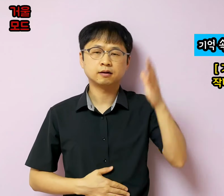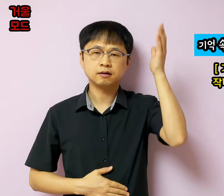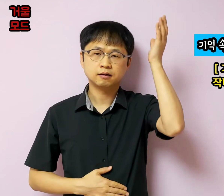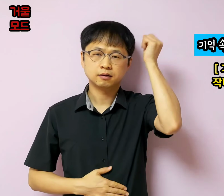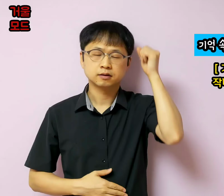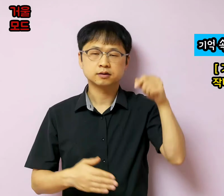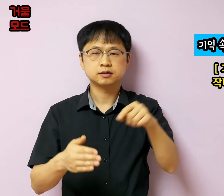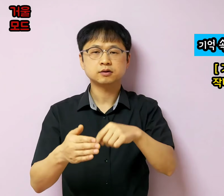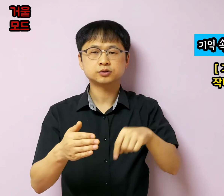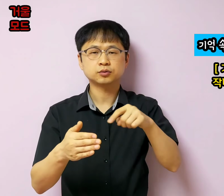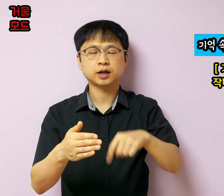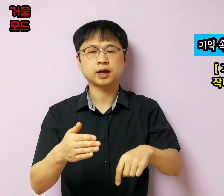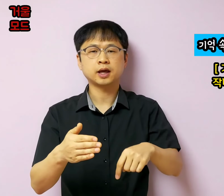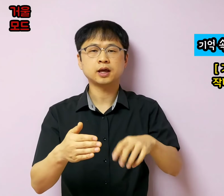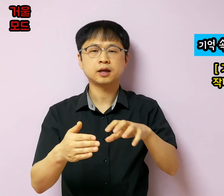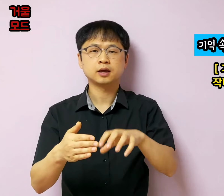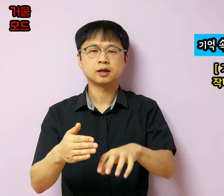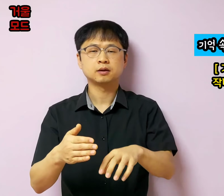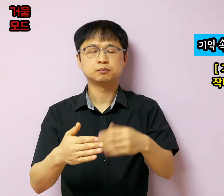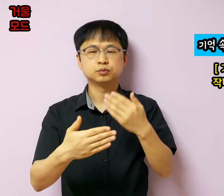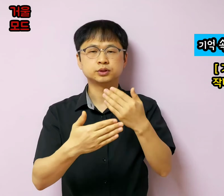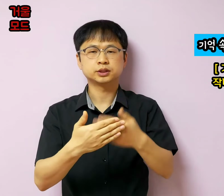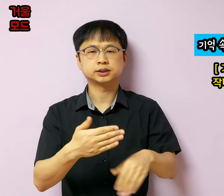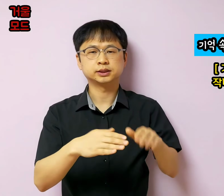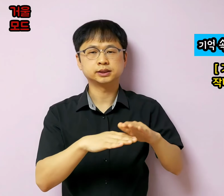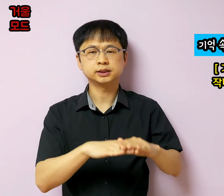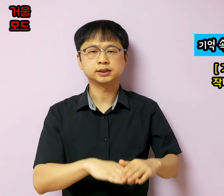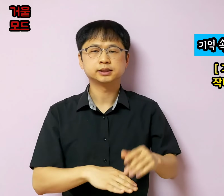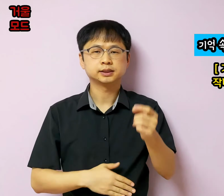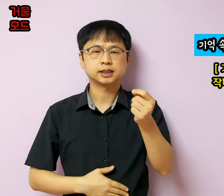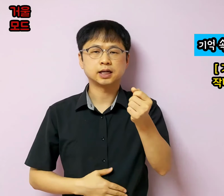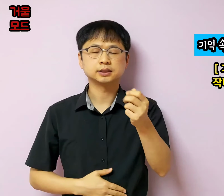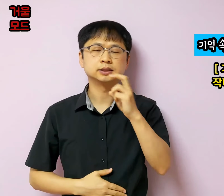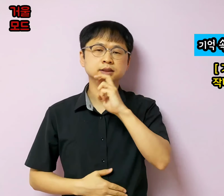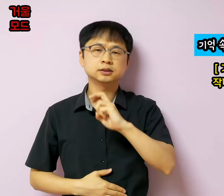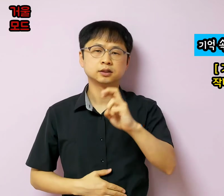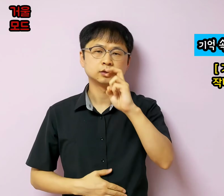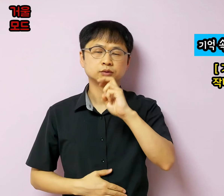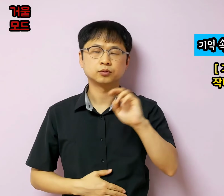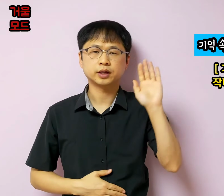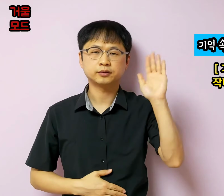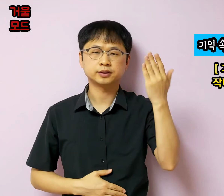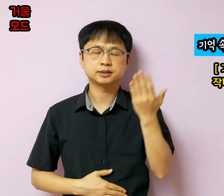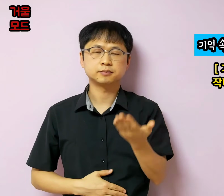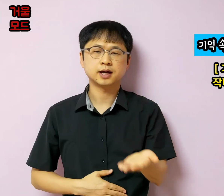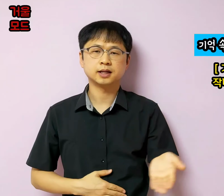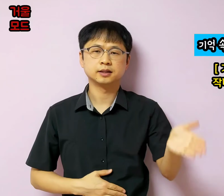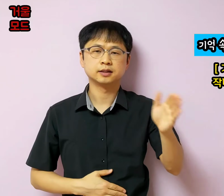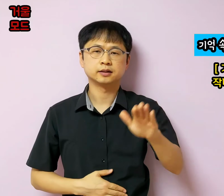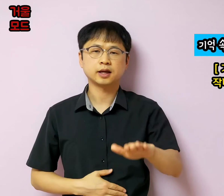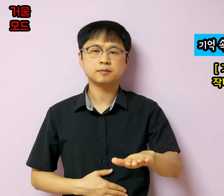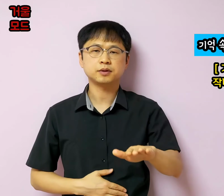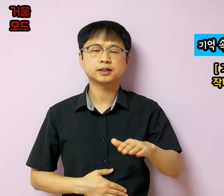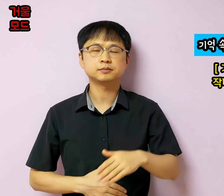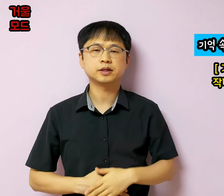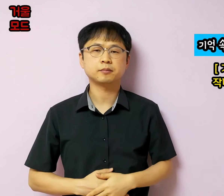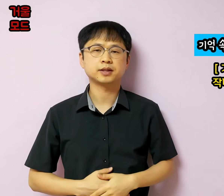그래서 기억 속에 묻혀진 작은 노래 됐지만 이렇게 표현하시면